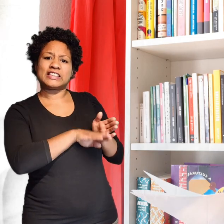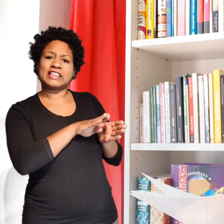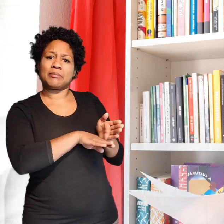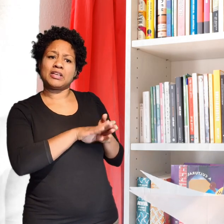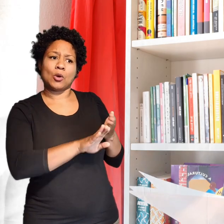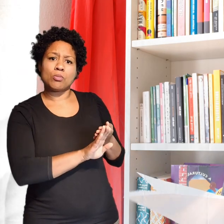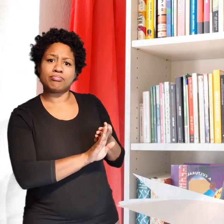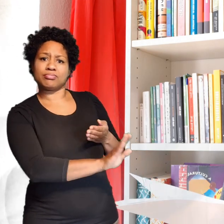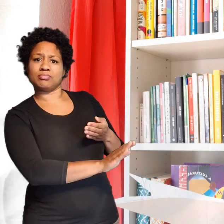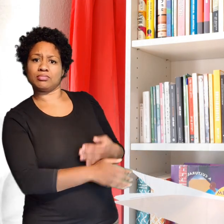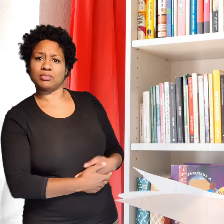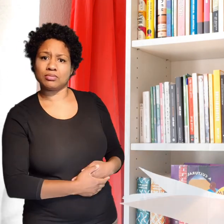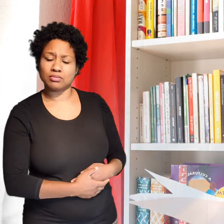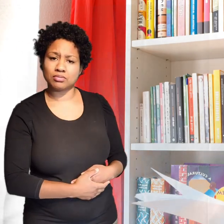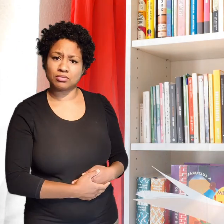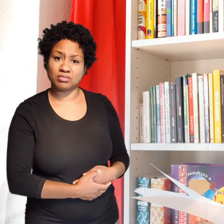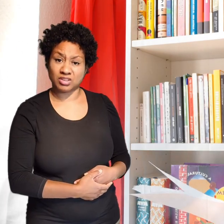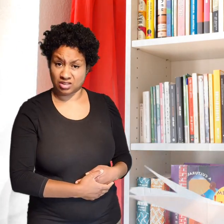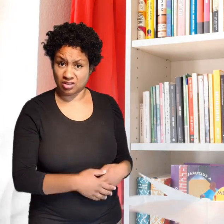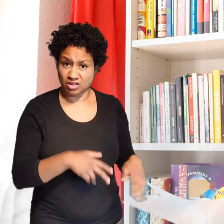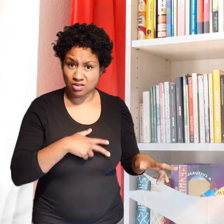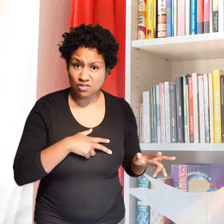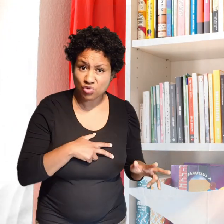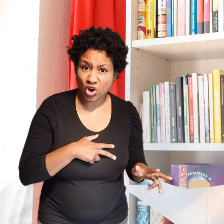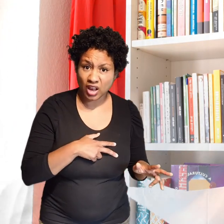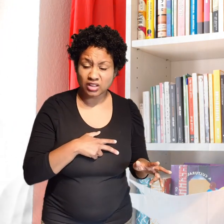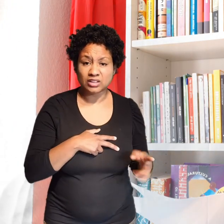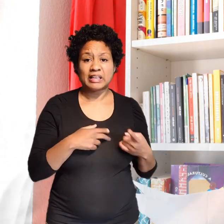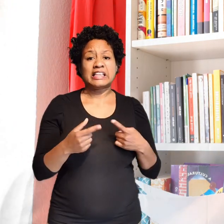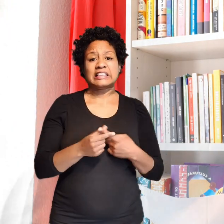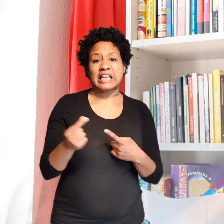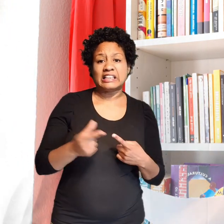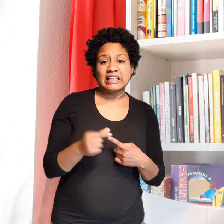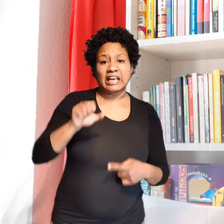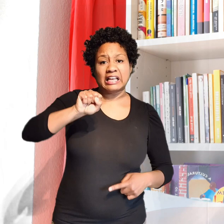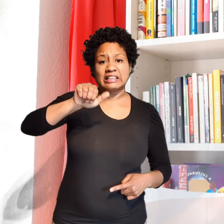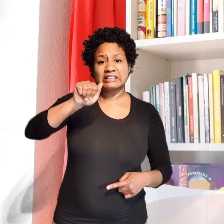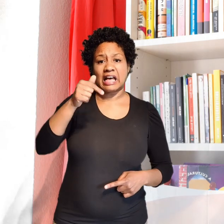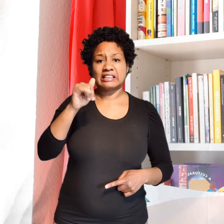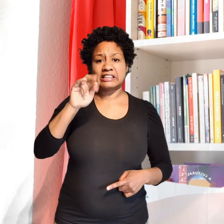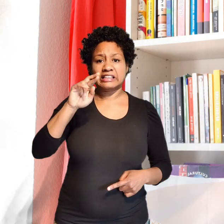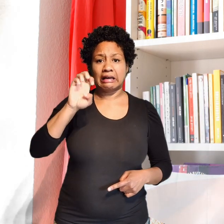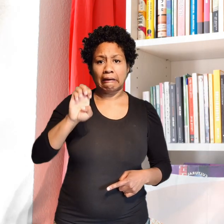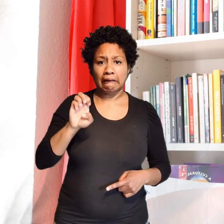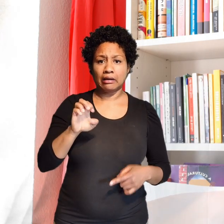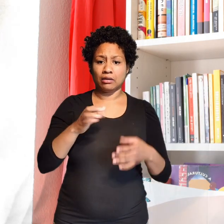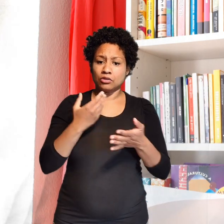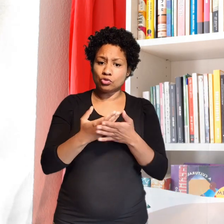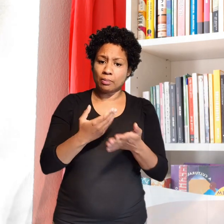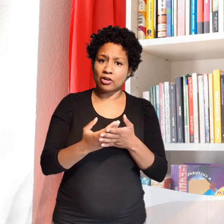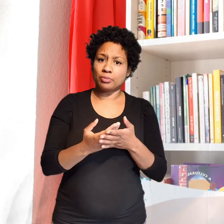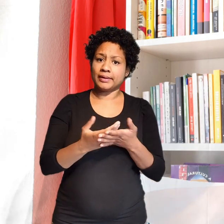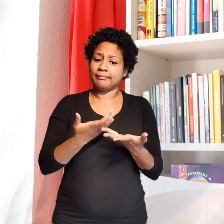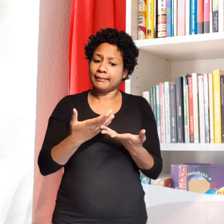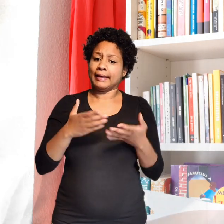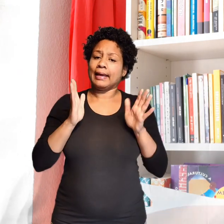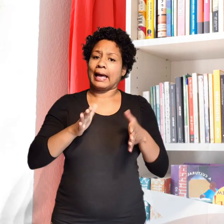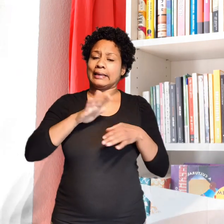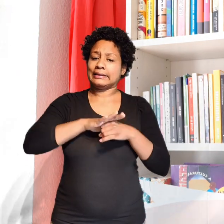distanzieren? Ist die satirische Reproduktion eines rassistischen Begriffs für schwarzen